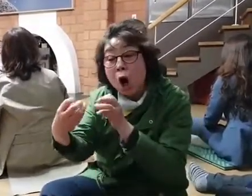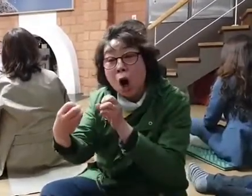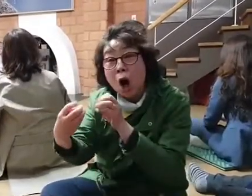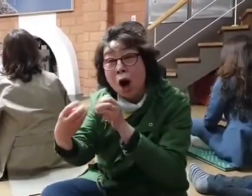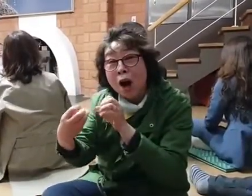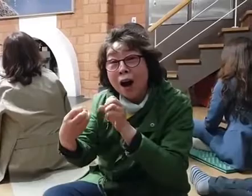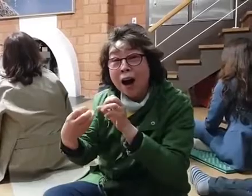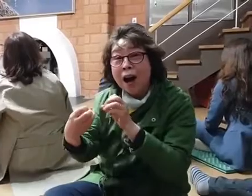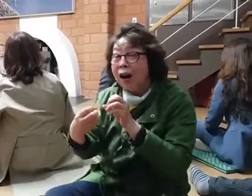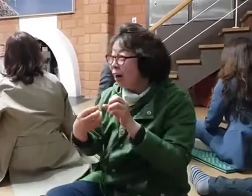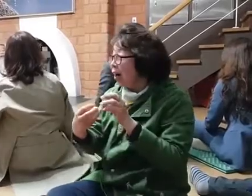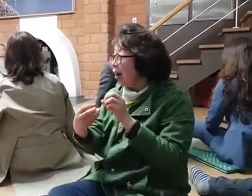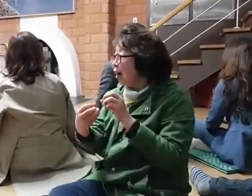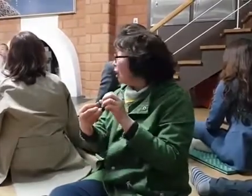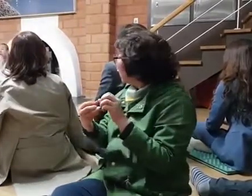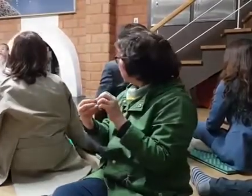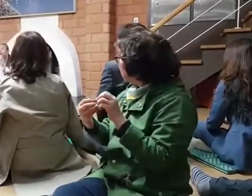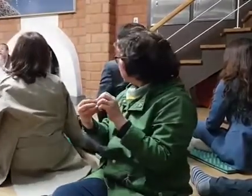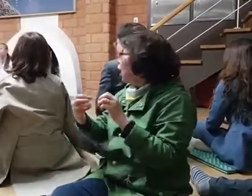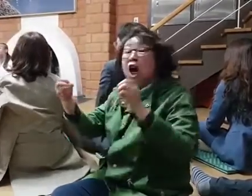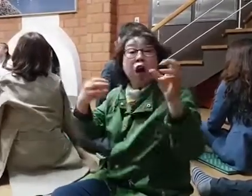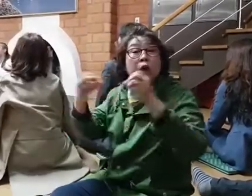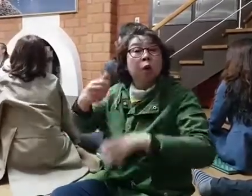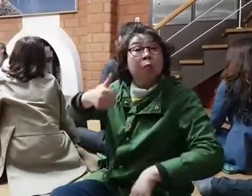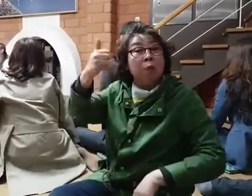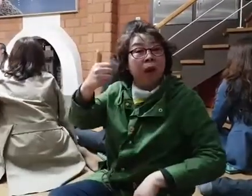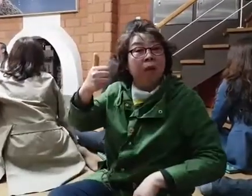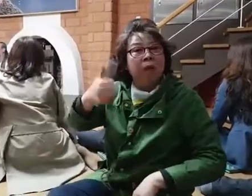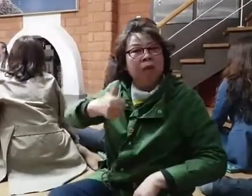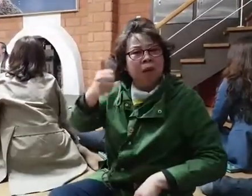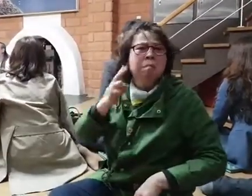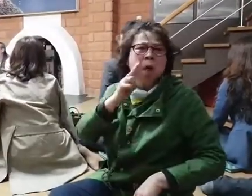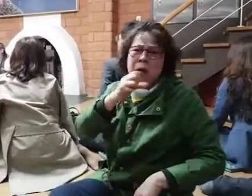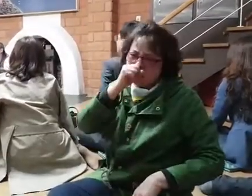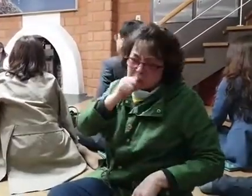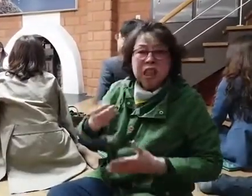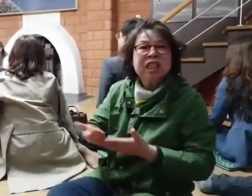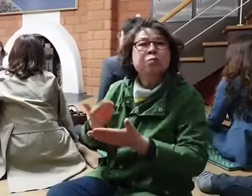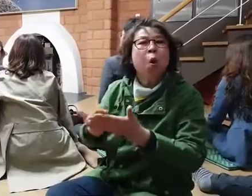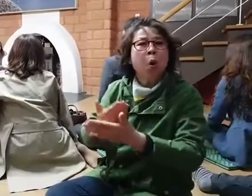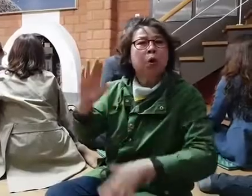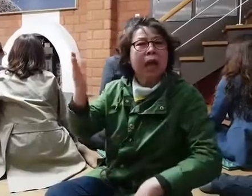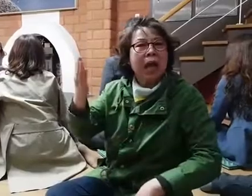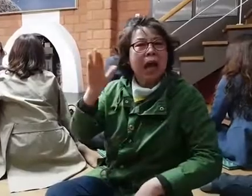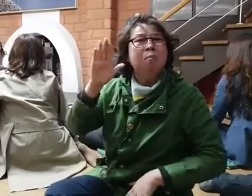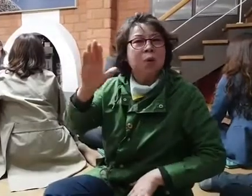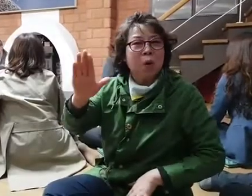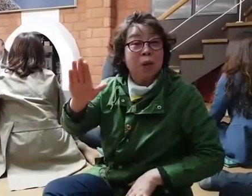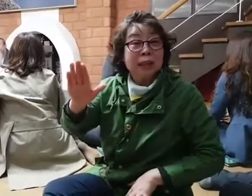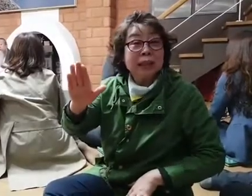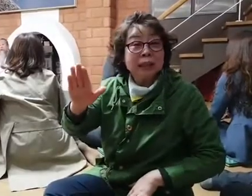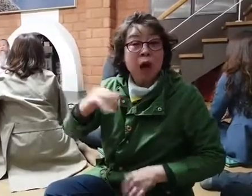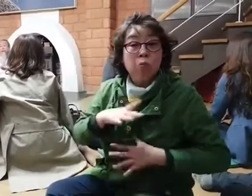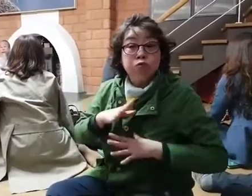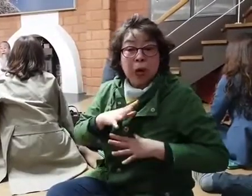이제 이거 분위기 좋을 때 이런 것도 응용을 해본다면 굉장히 진보적인 앞으로